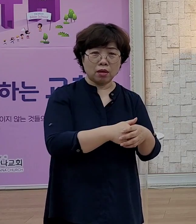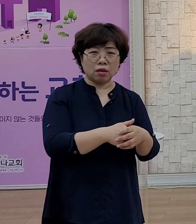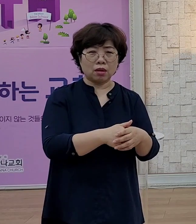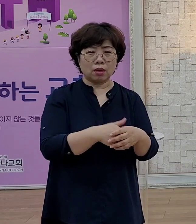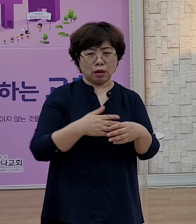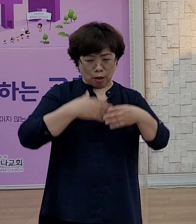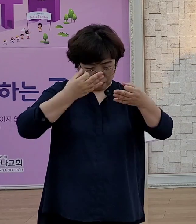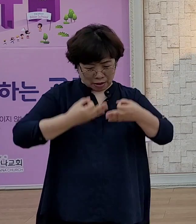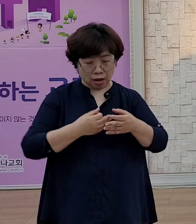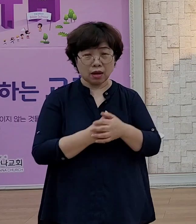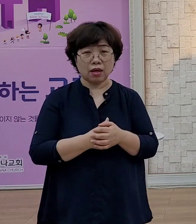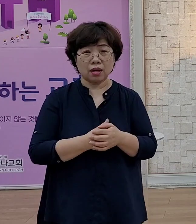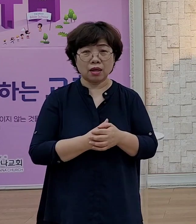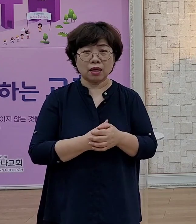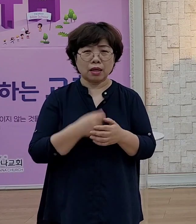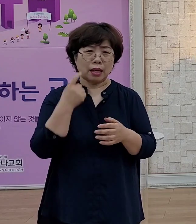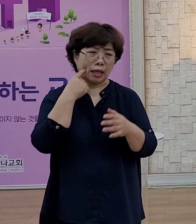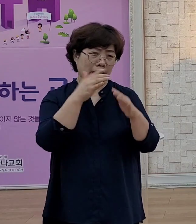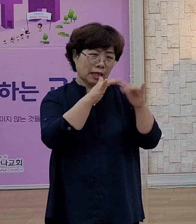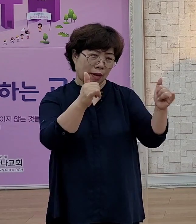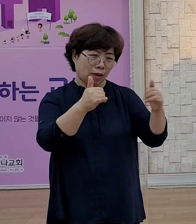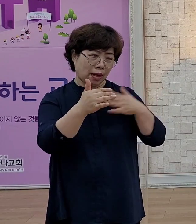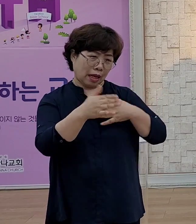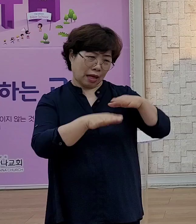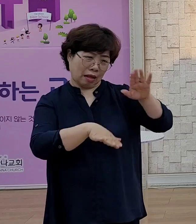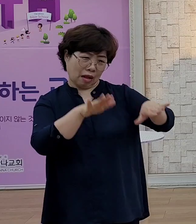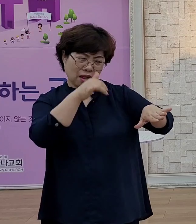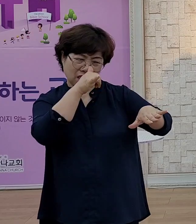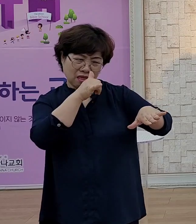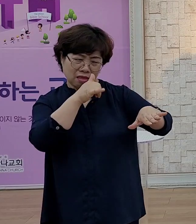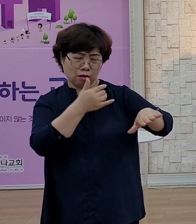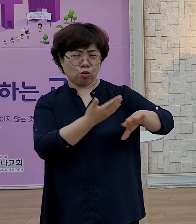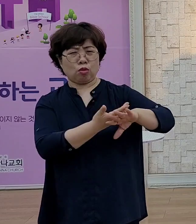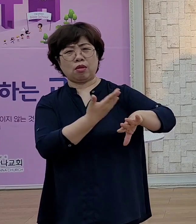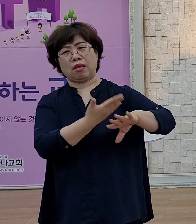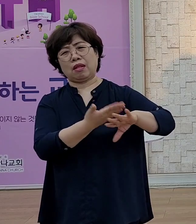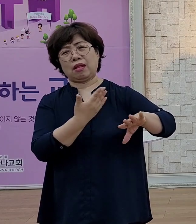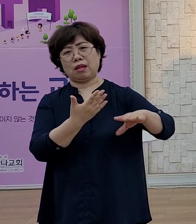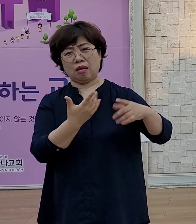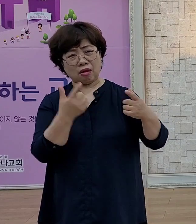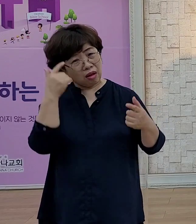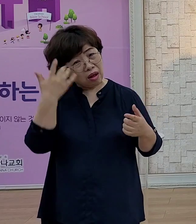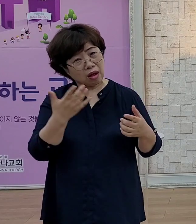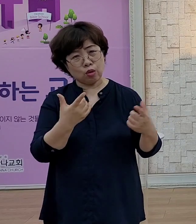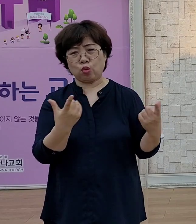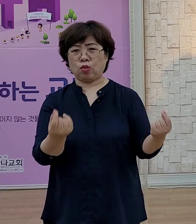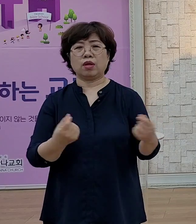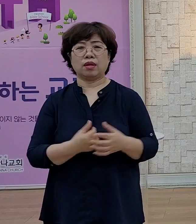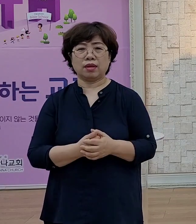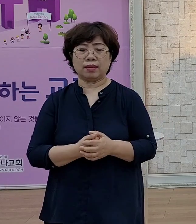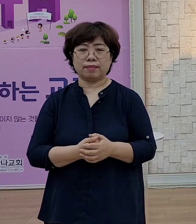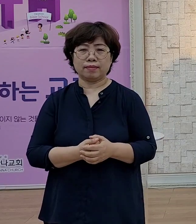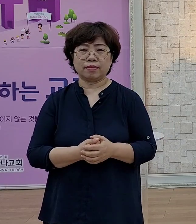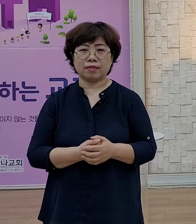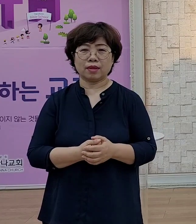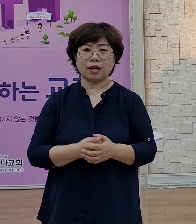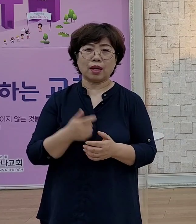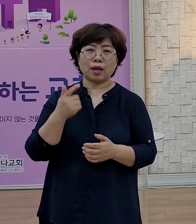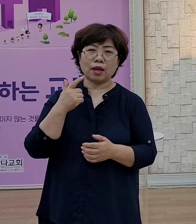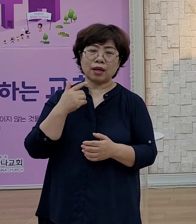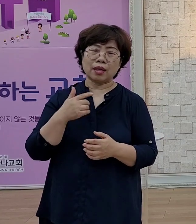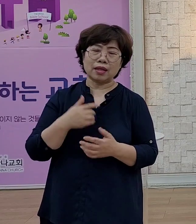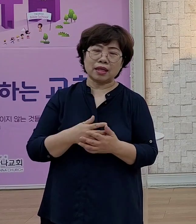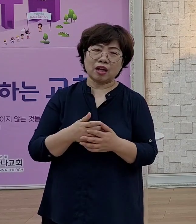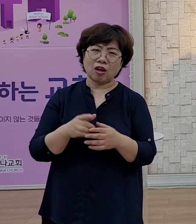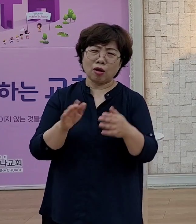여러분, 우리는요, 좀 다를까요? 여기에는 또 어느 집사님 얘기합니다. 목사님 또 어느 누구 권사님